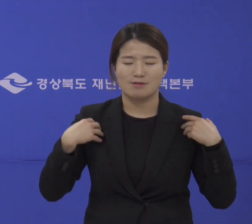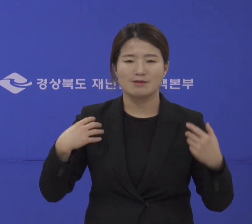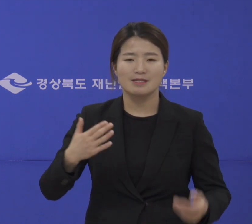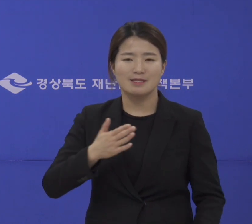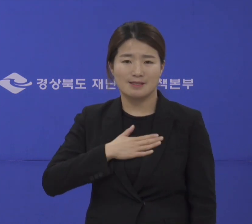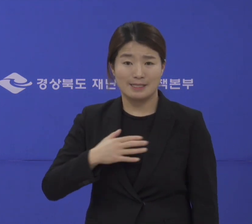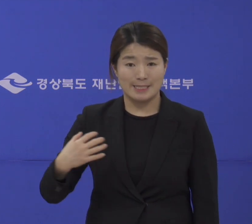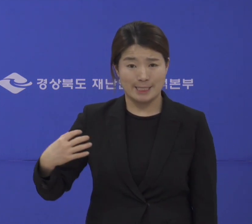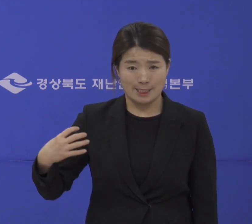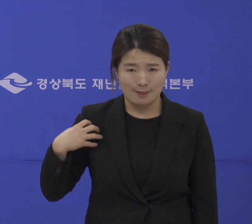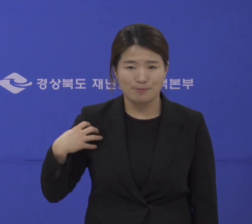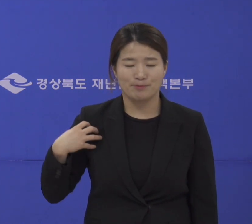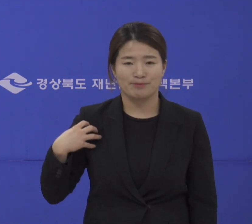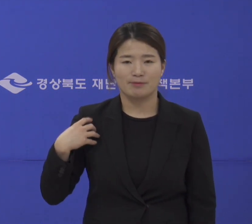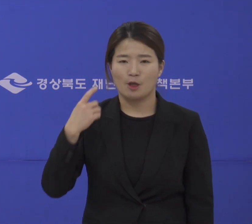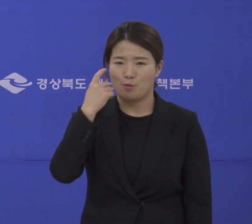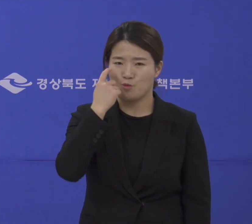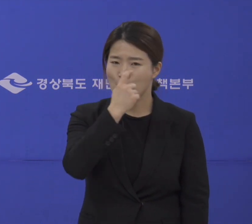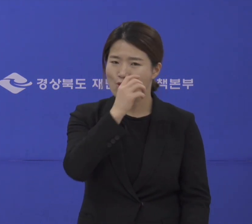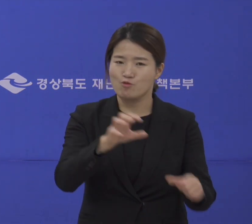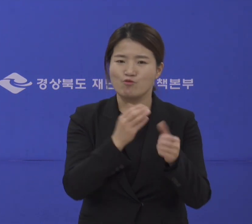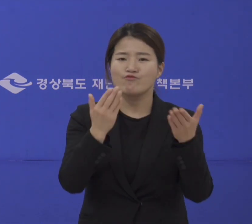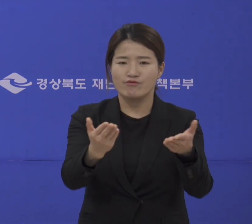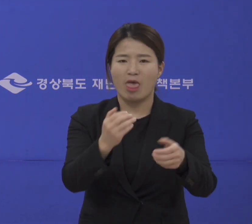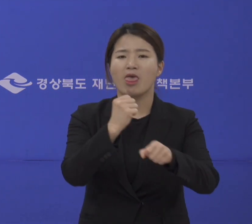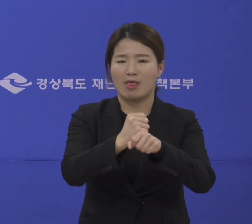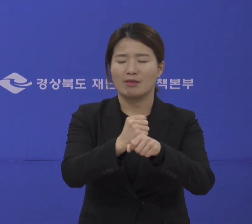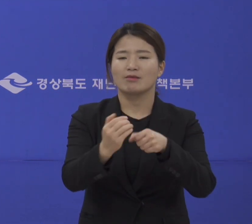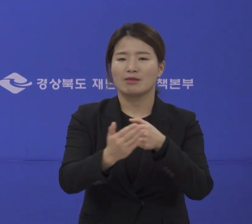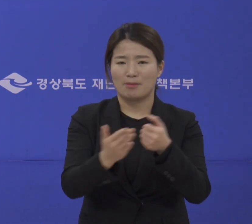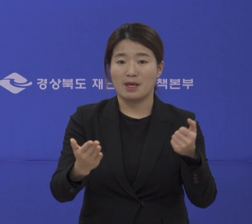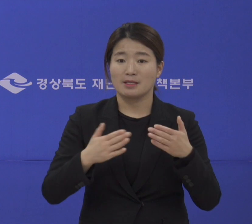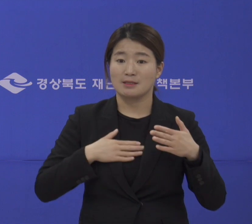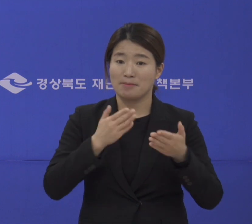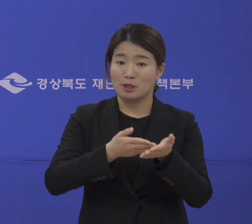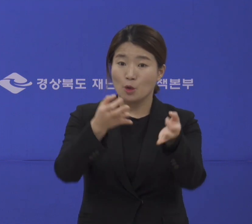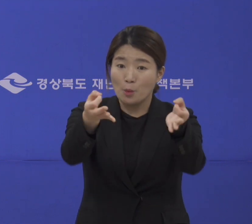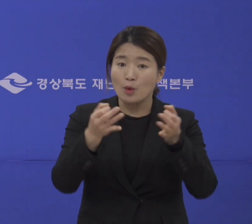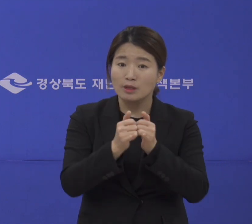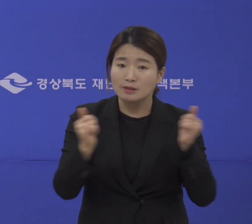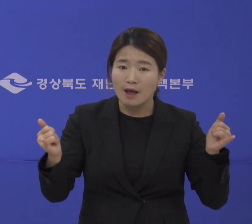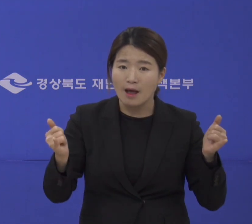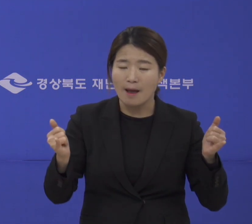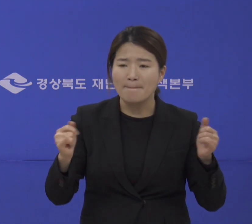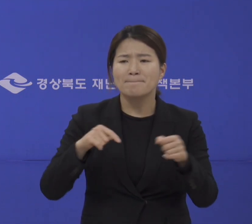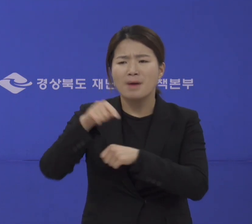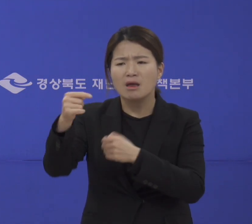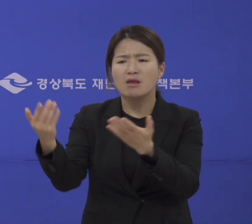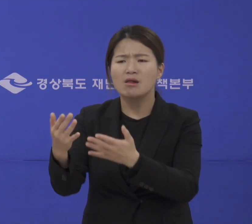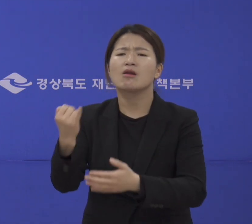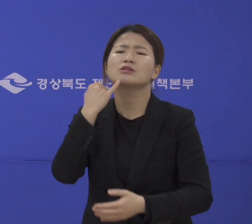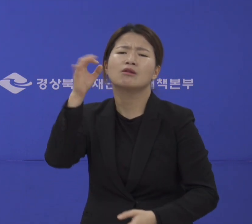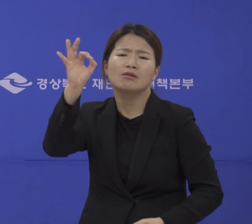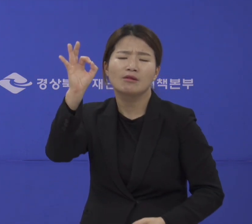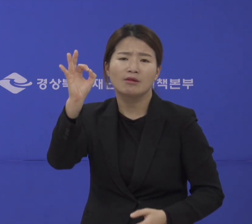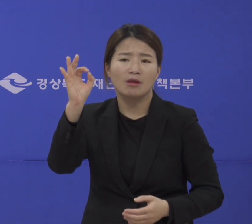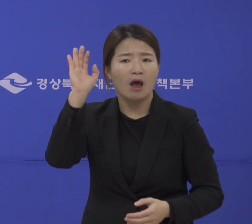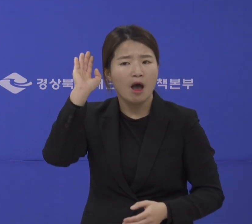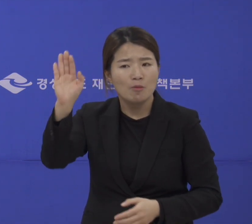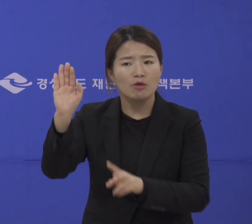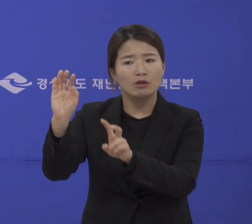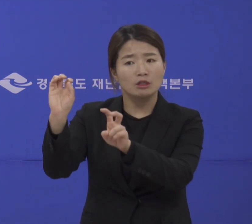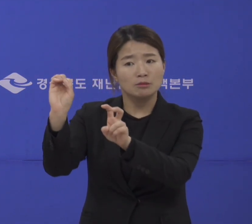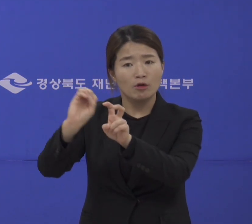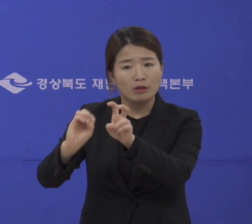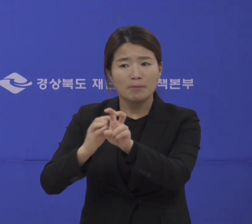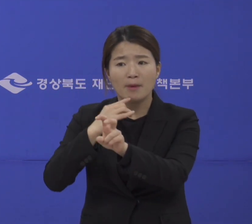그러니까 이 방송을 보는 종사자분들은 정말 밖에 나가서 근무해야 될까? 저는 20%까지 하니까 앞으로도 한